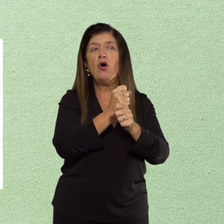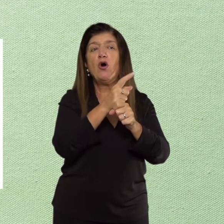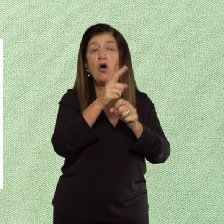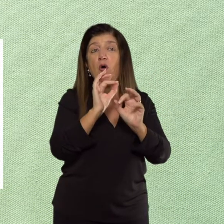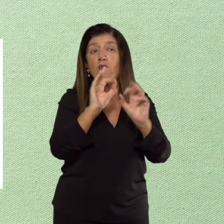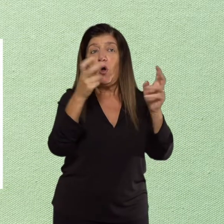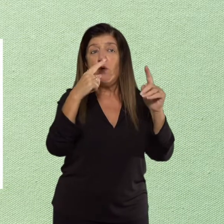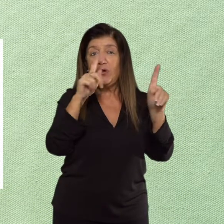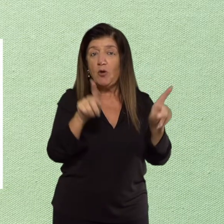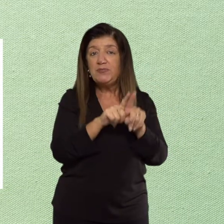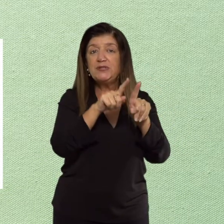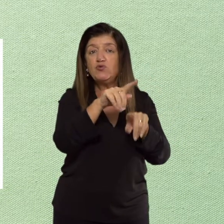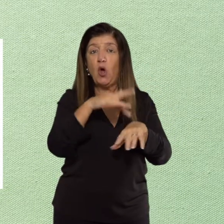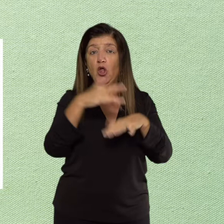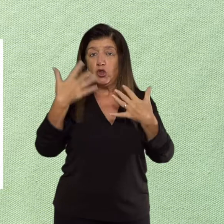più o meno